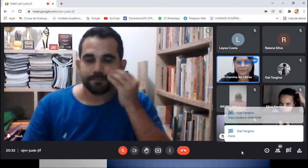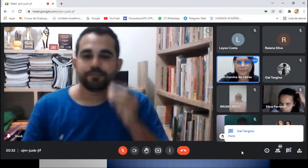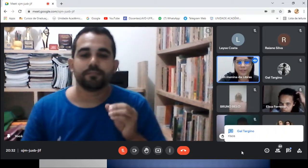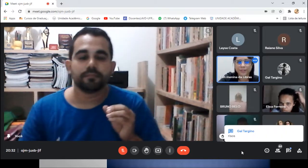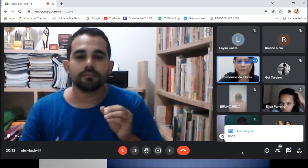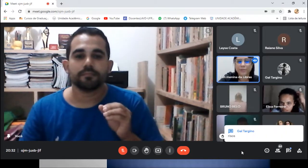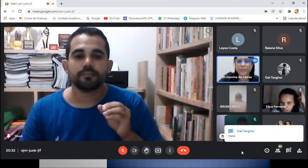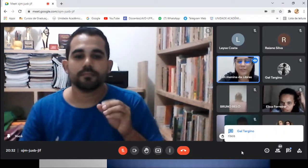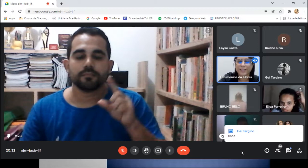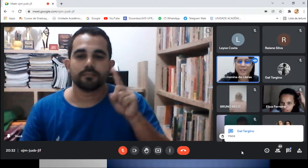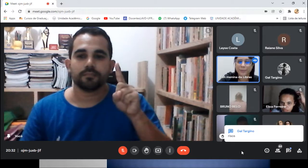Vou mostrar outro exemplo.